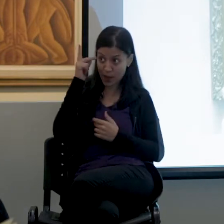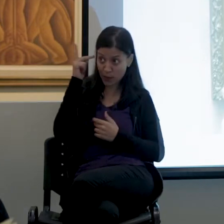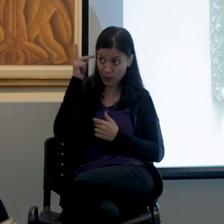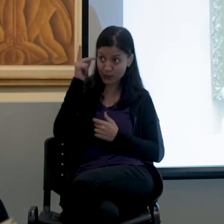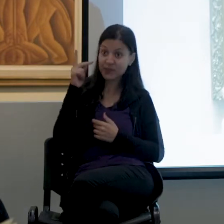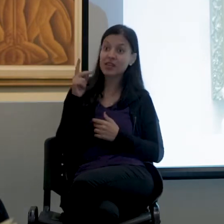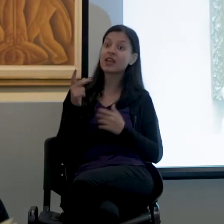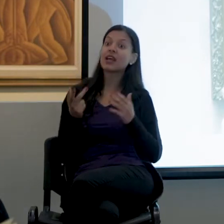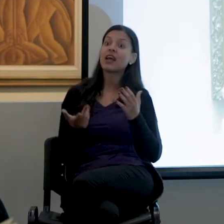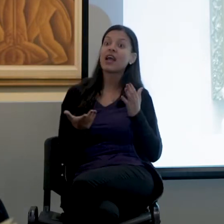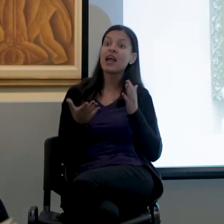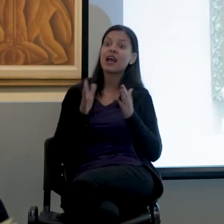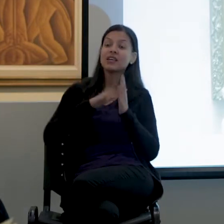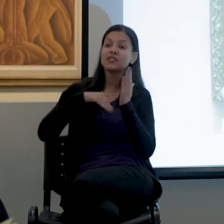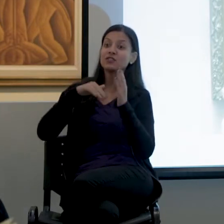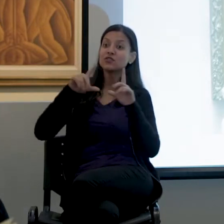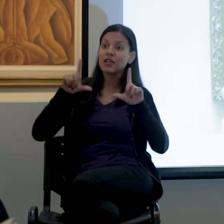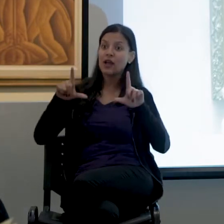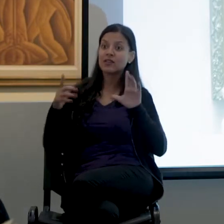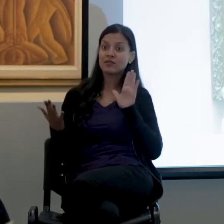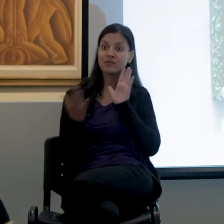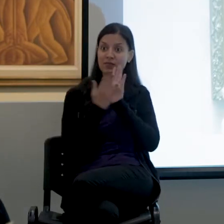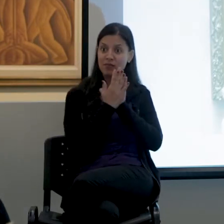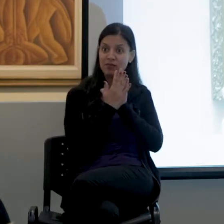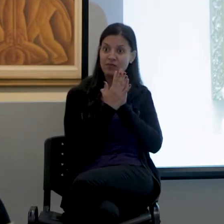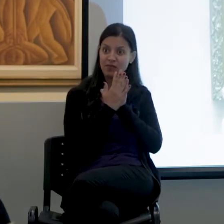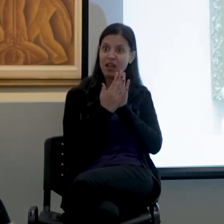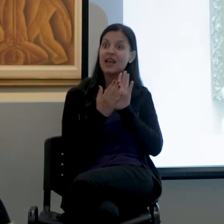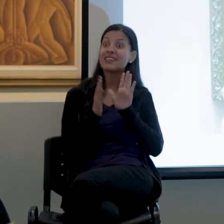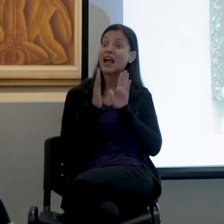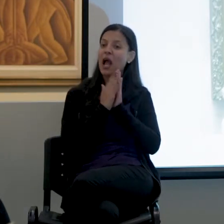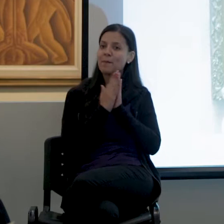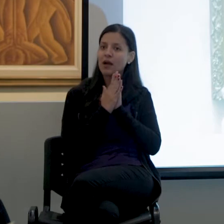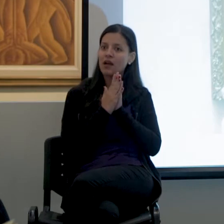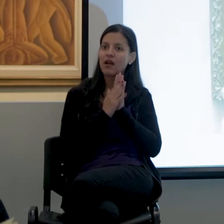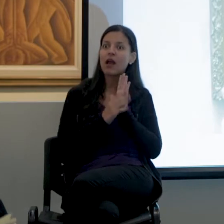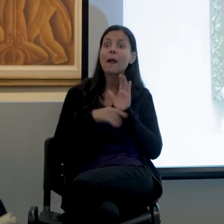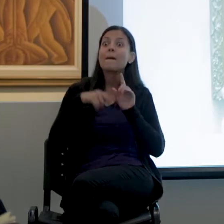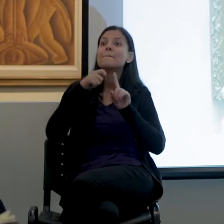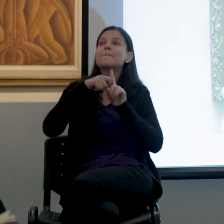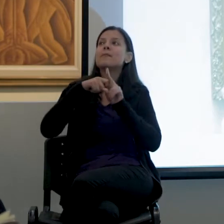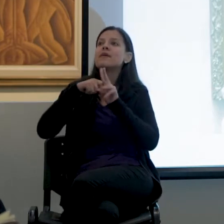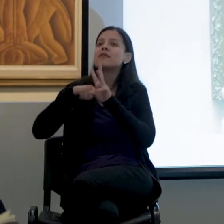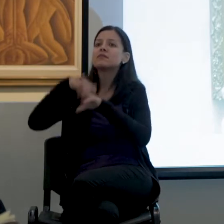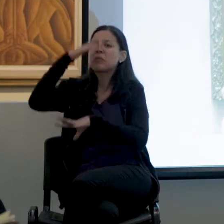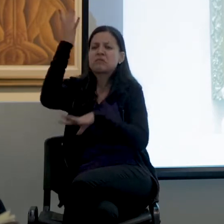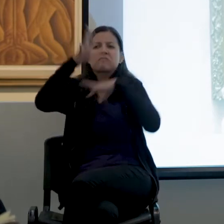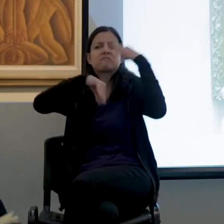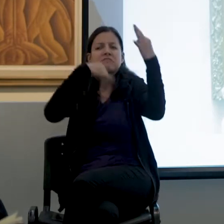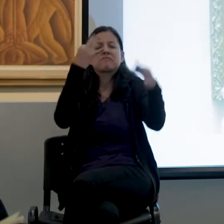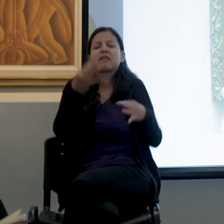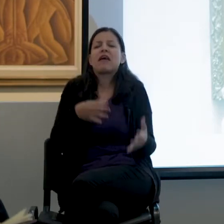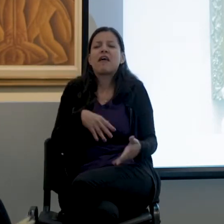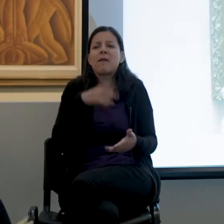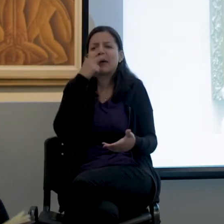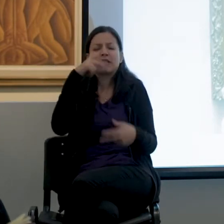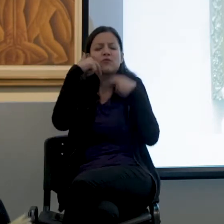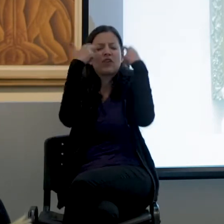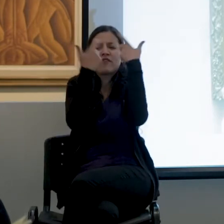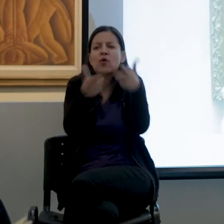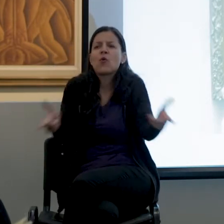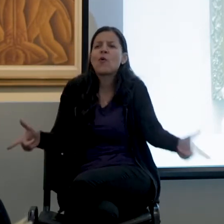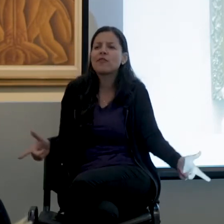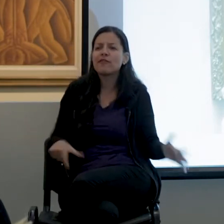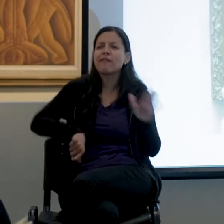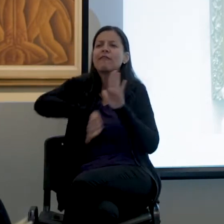na capa. O jornal passou meses recebendo chiliques histéricos de gente dizendo que era uma pouca vergonha, um